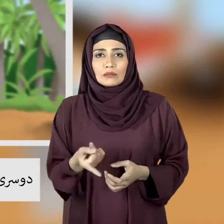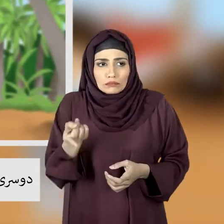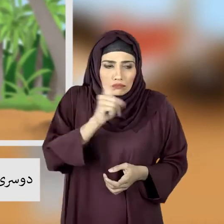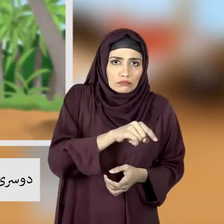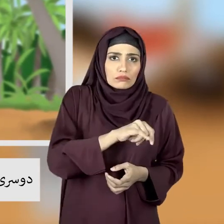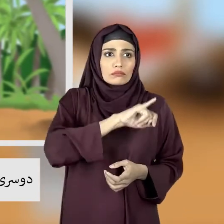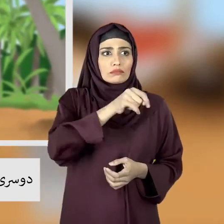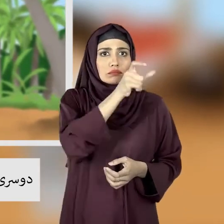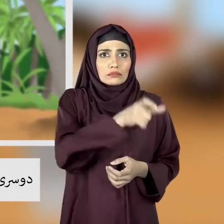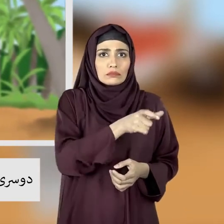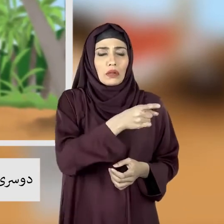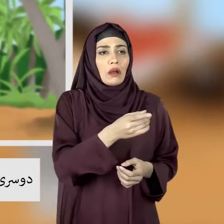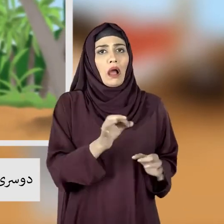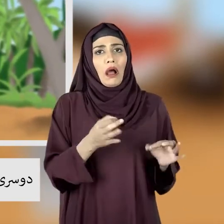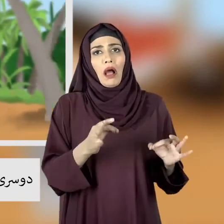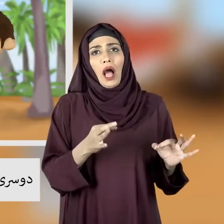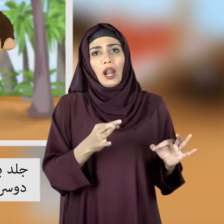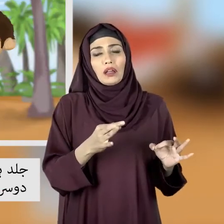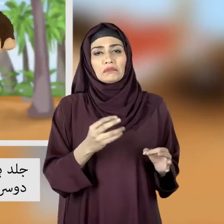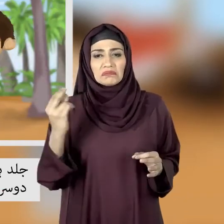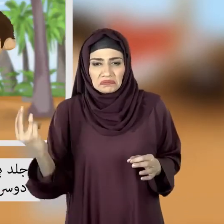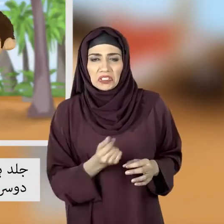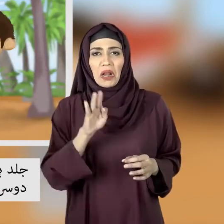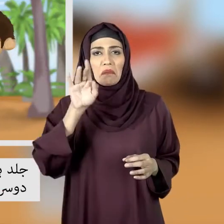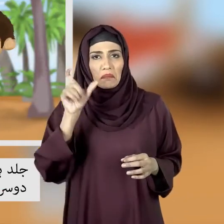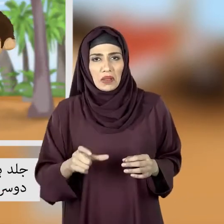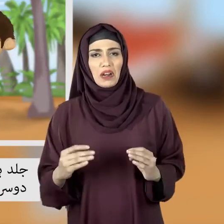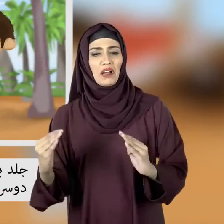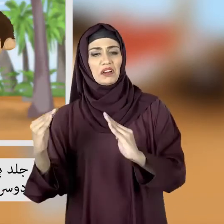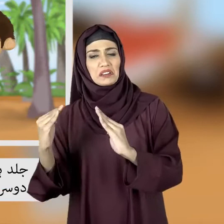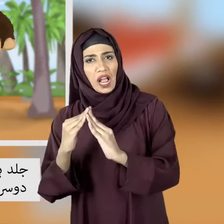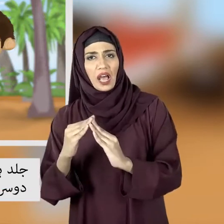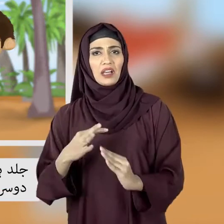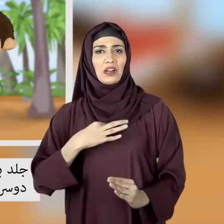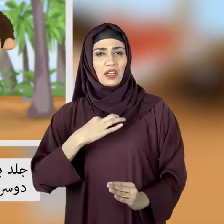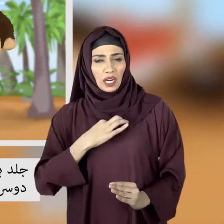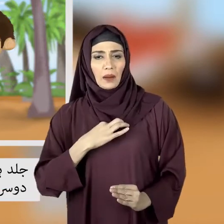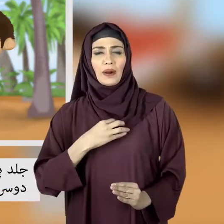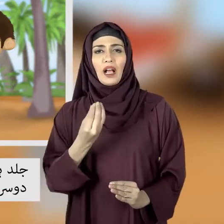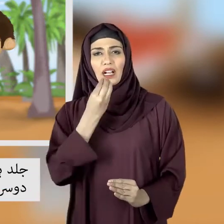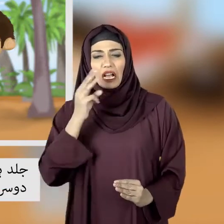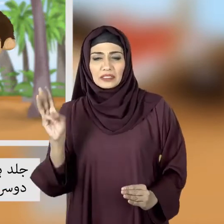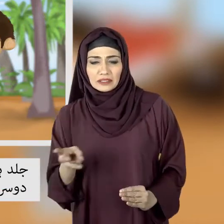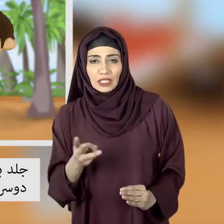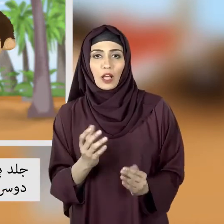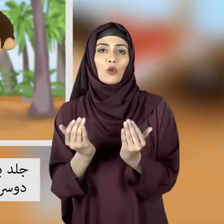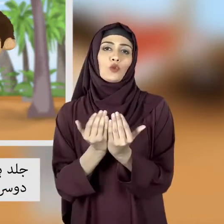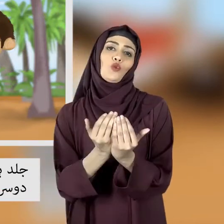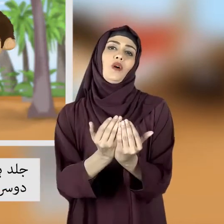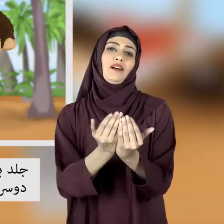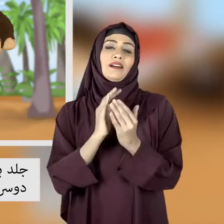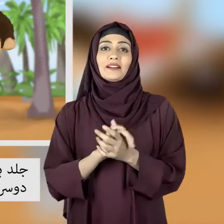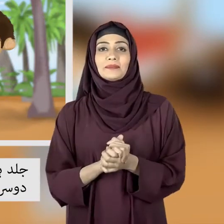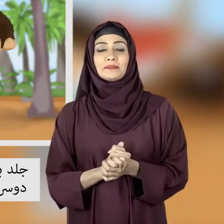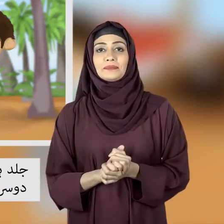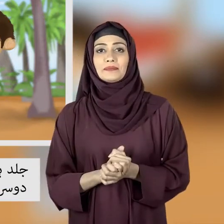دوسری جانب اب تک کچھ بھی نہ تھا۔ جلد ہی بلال نے گھر، کپڑے اور کھانے پینے کے دوسرے سامان کی دعا